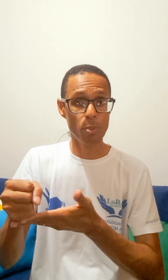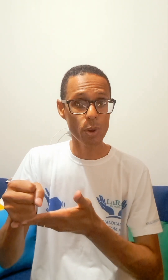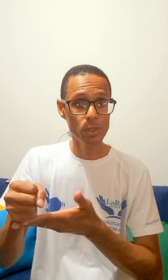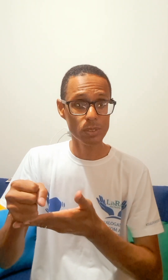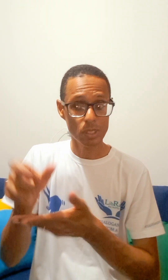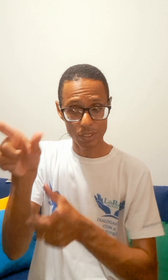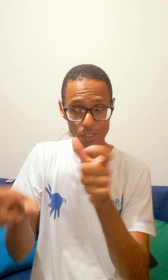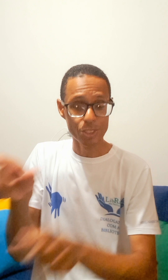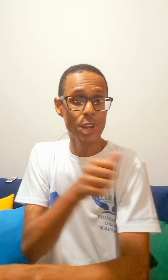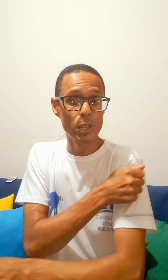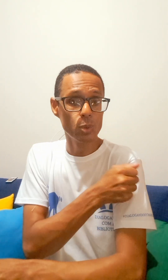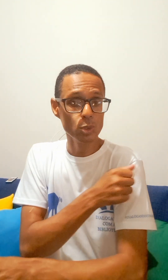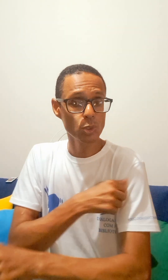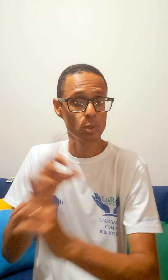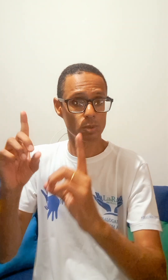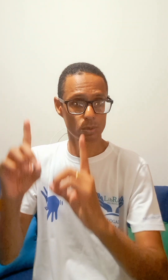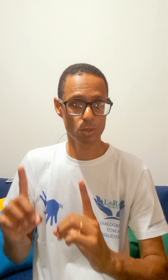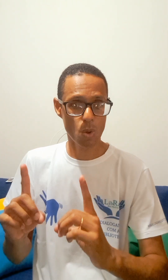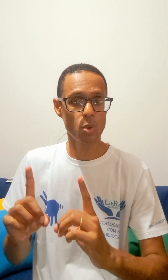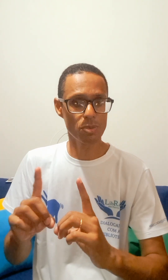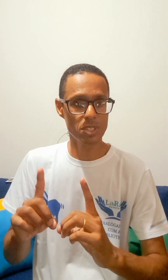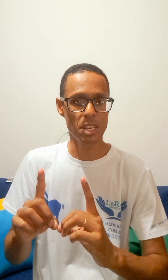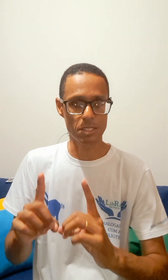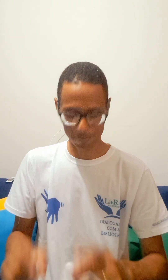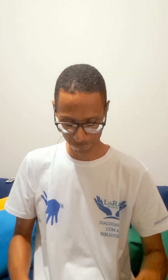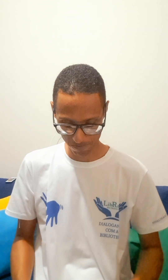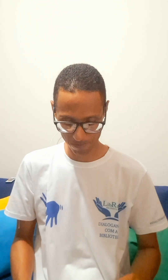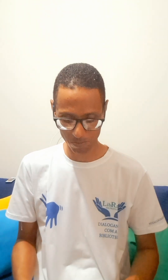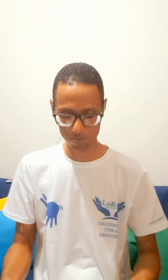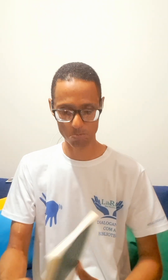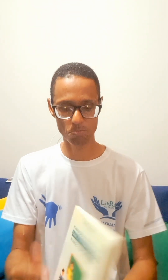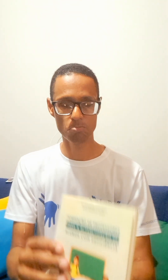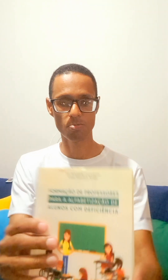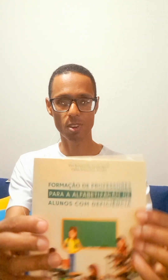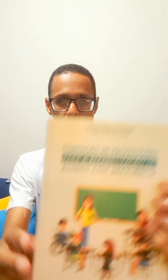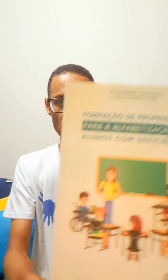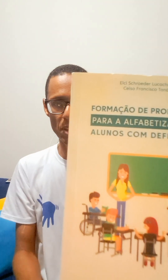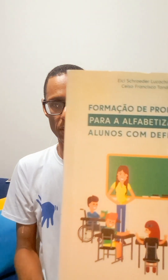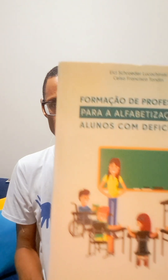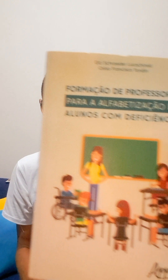apoio de alunos com deficiência. Vale a pena.